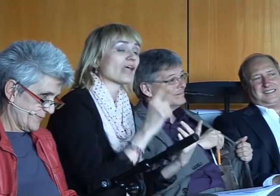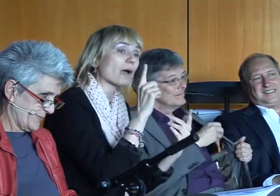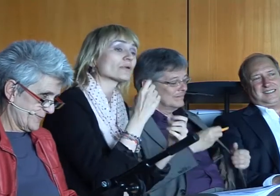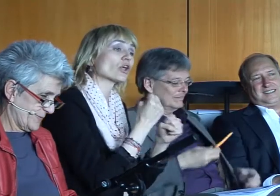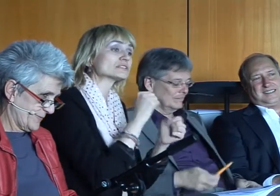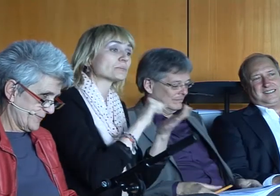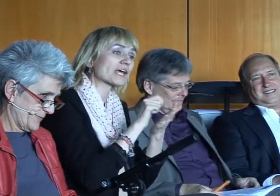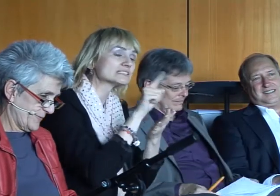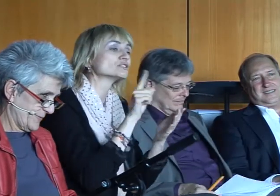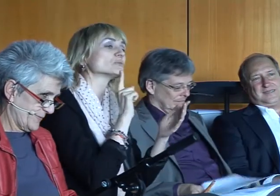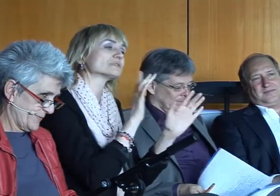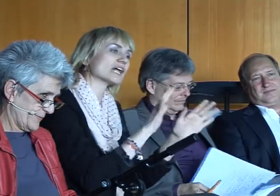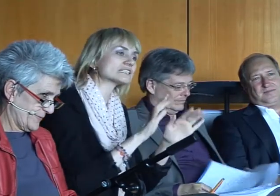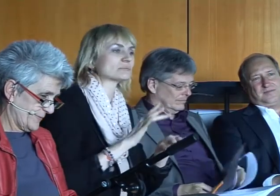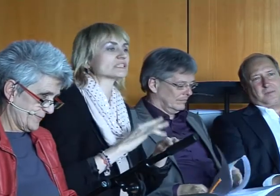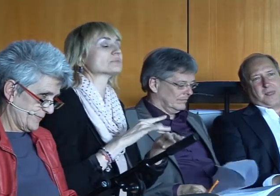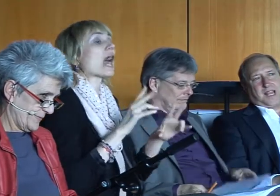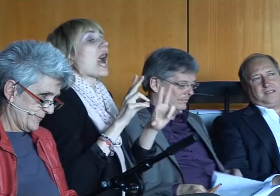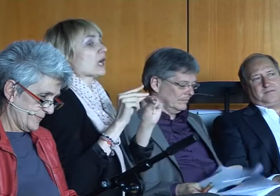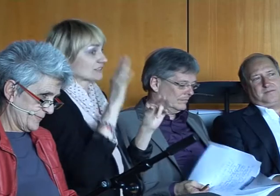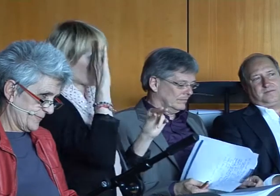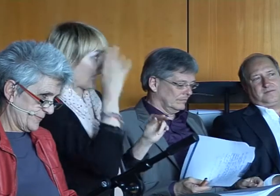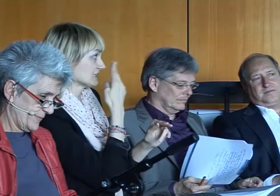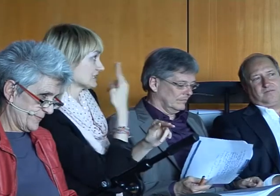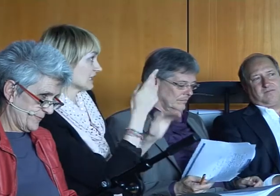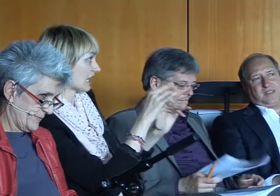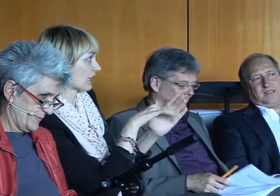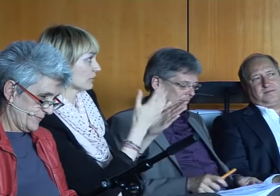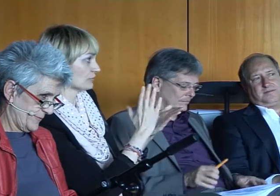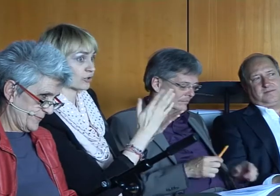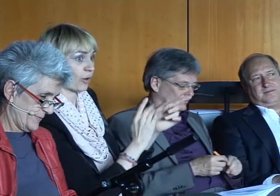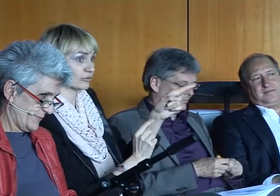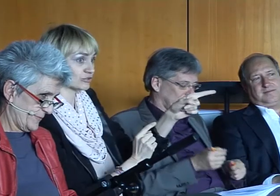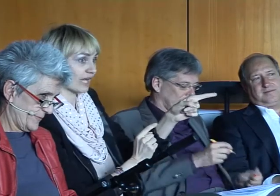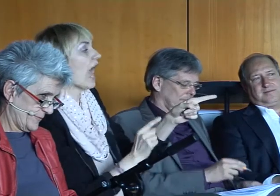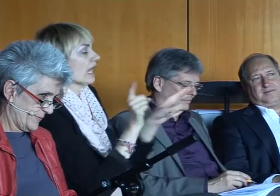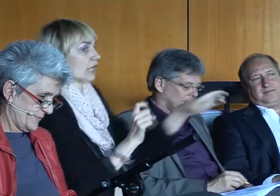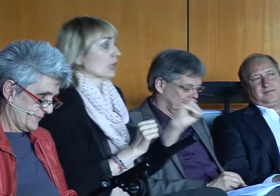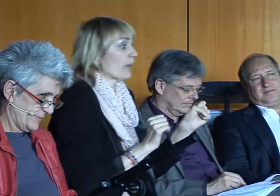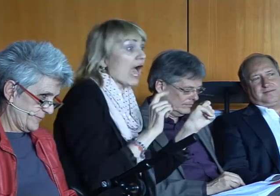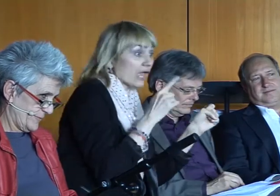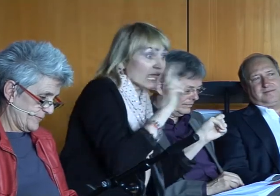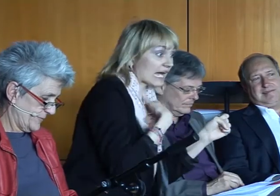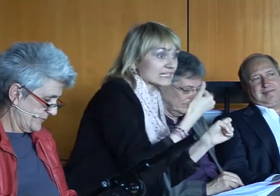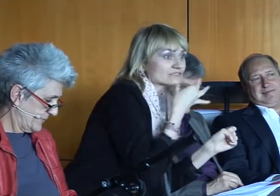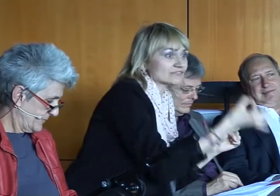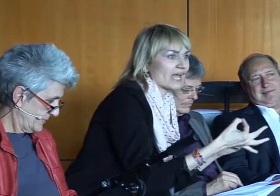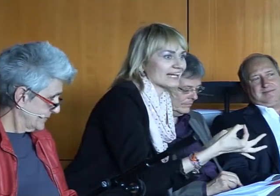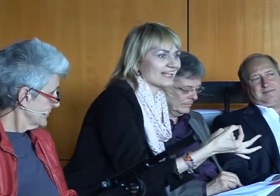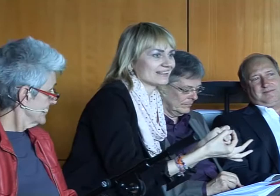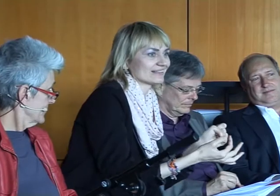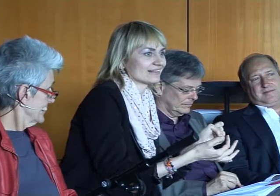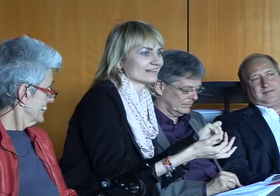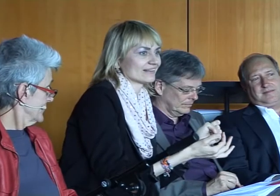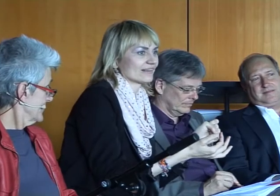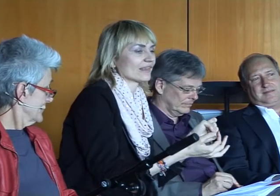wieder passieren diese Dinge. Im Bereich Presse und Medien weiß man mittlerweile, aha, Gebärdensprachdolmetscherin ist da, die wird